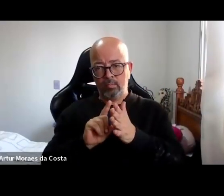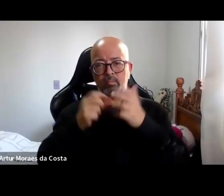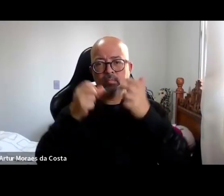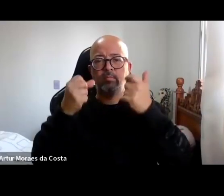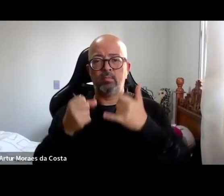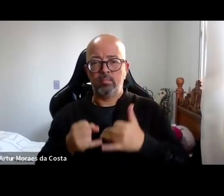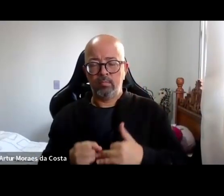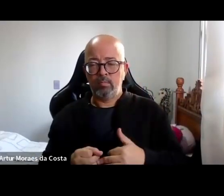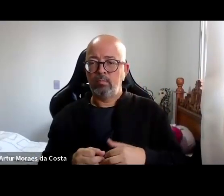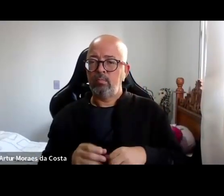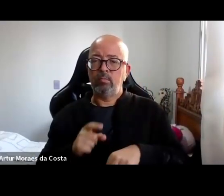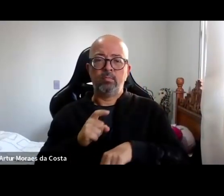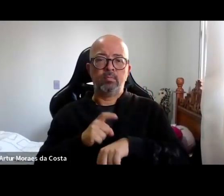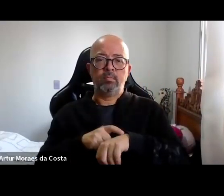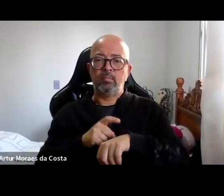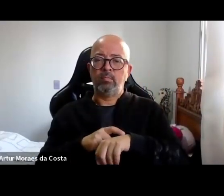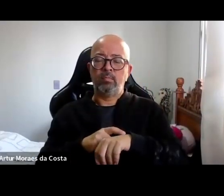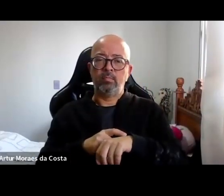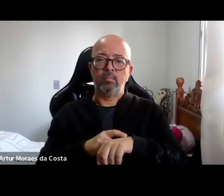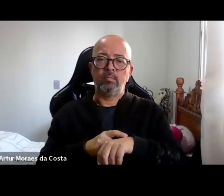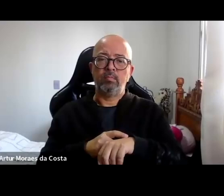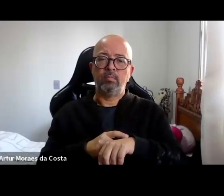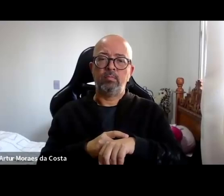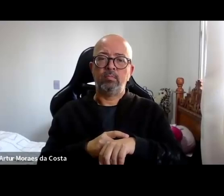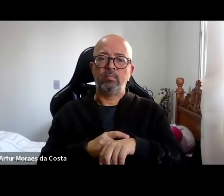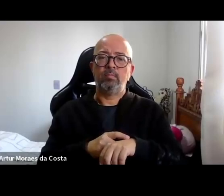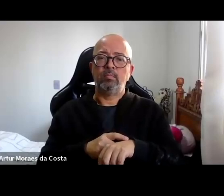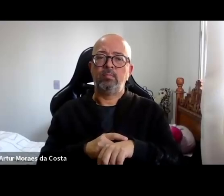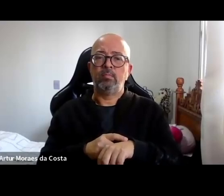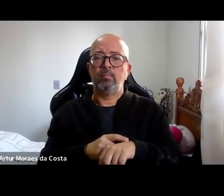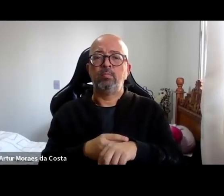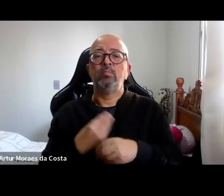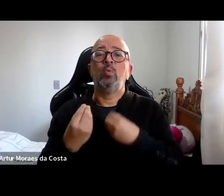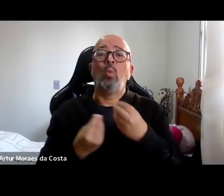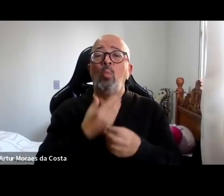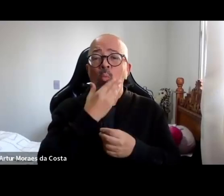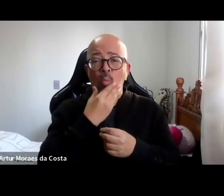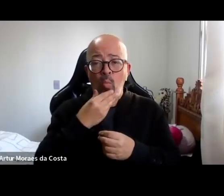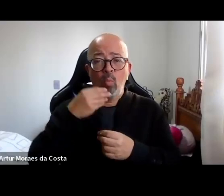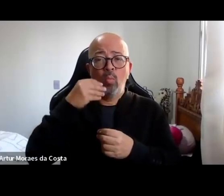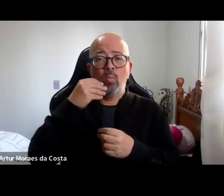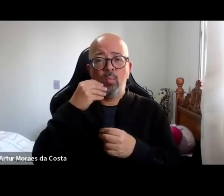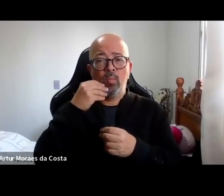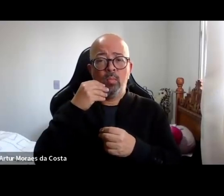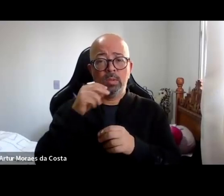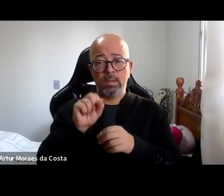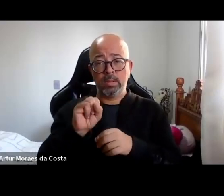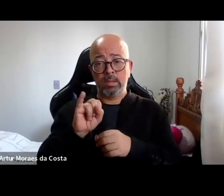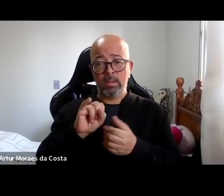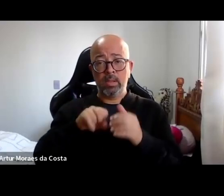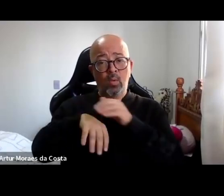personas sordociegas si el intérprete se limita a realizar apenas una interpretación